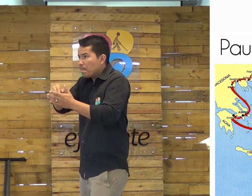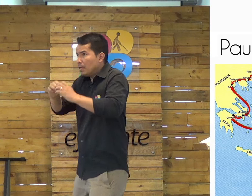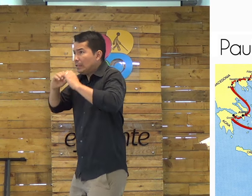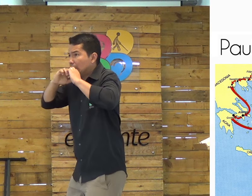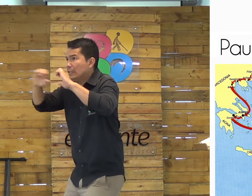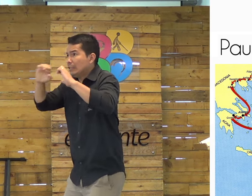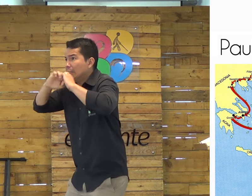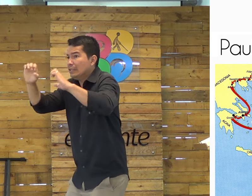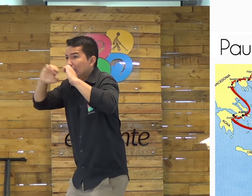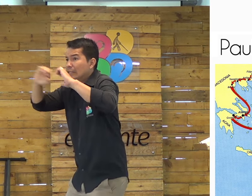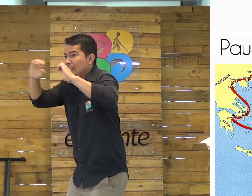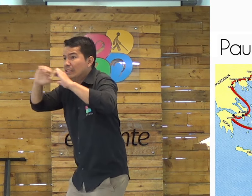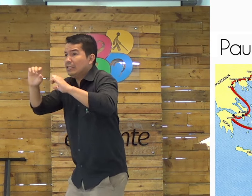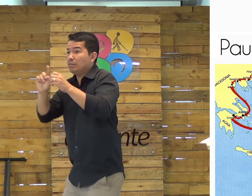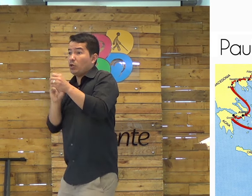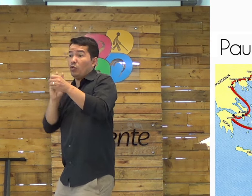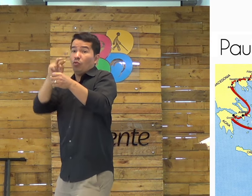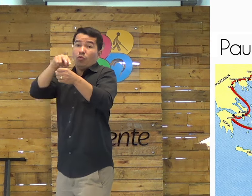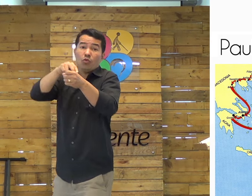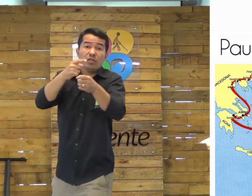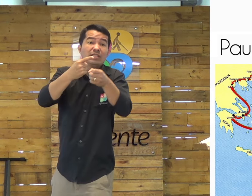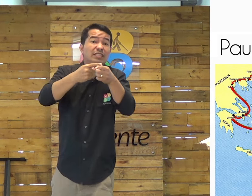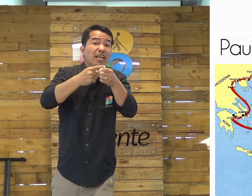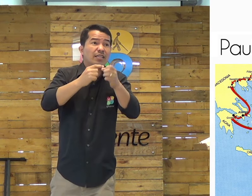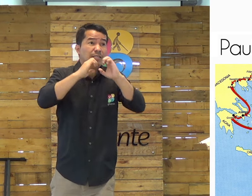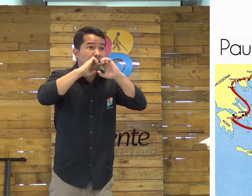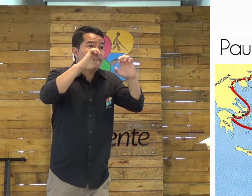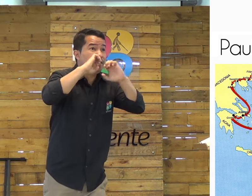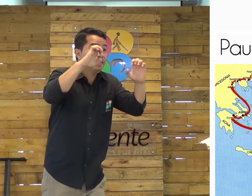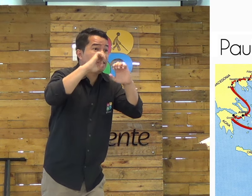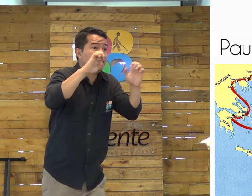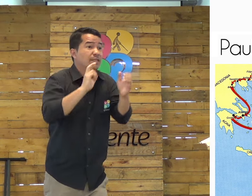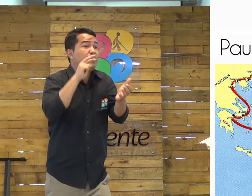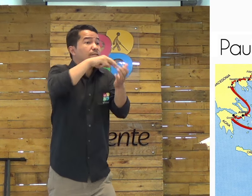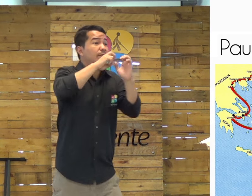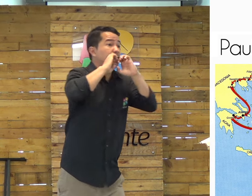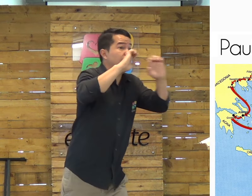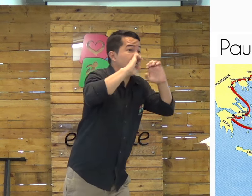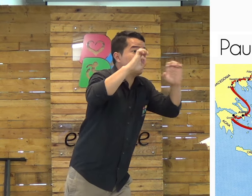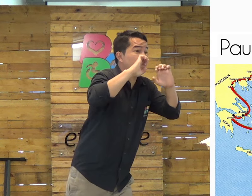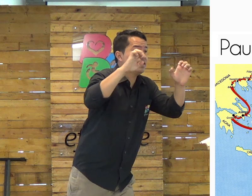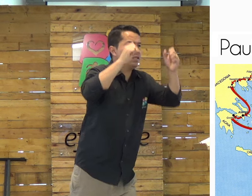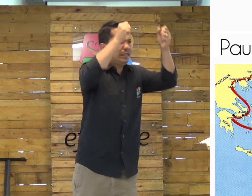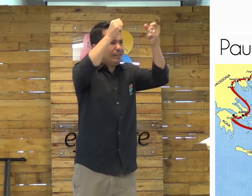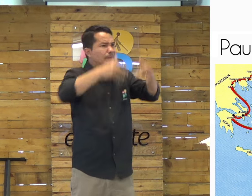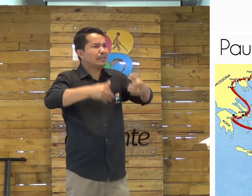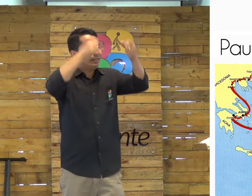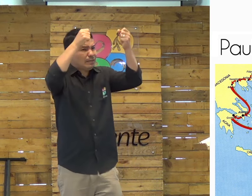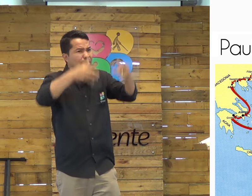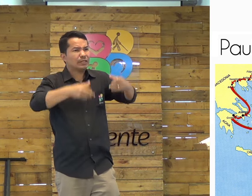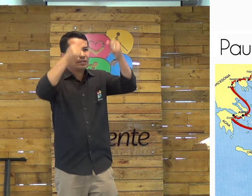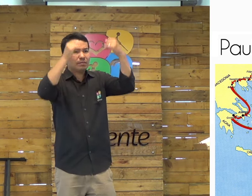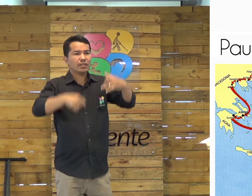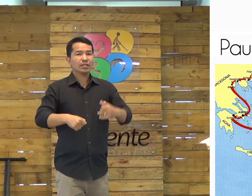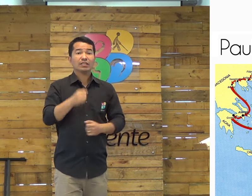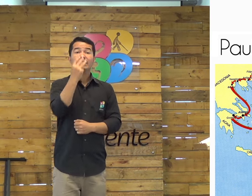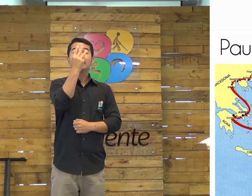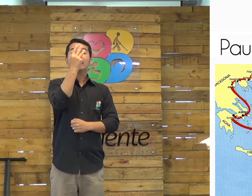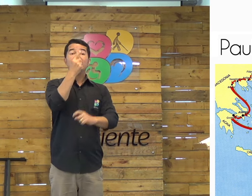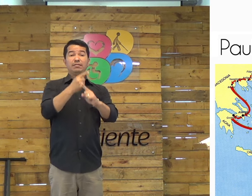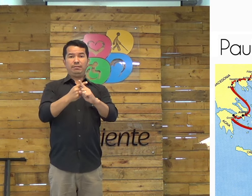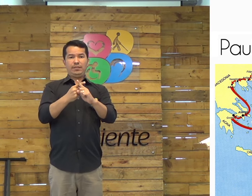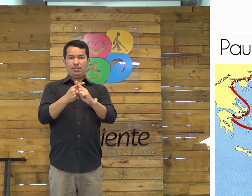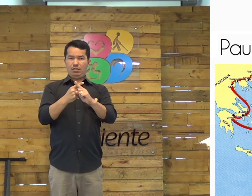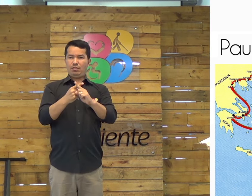E ele foi para uma cidade, começou a falar de Jesus, foi para outra cidade, também falou de Jesus. E